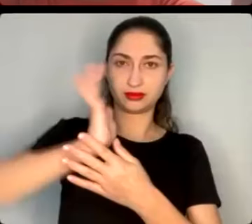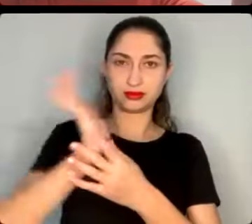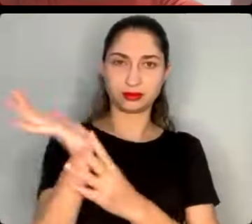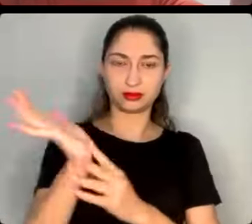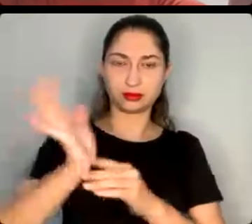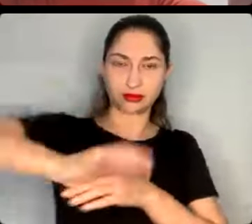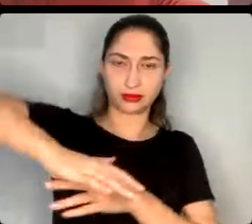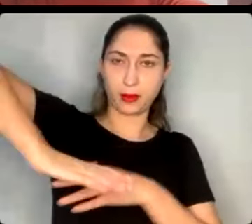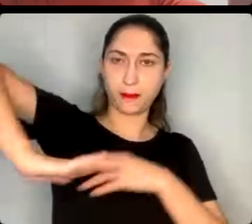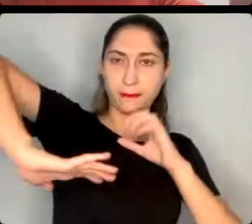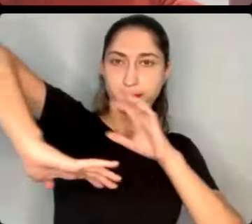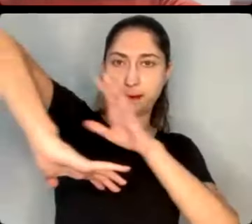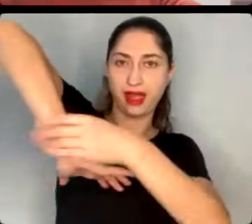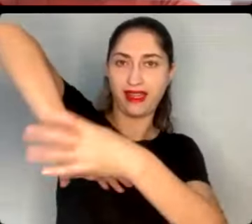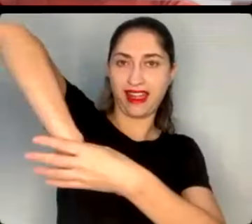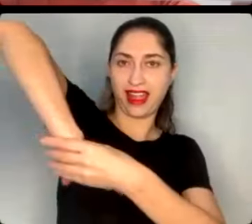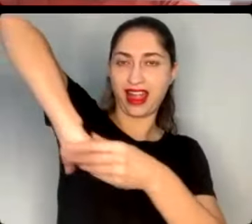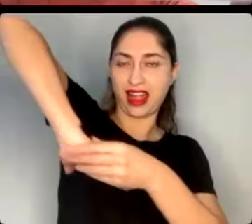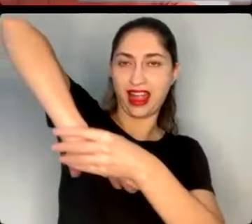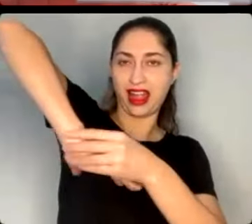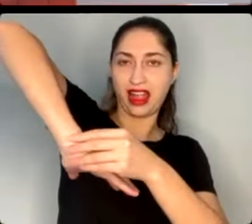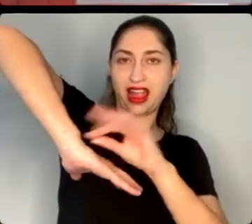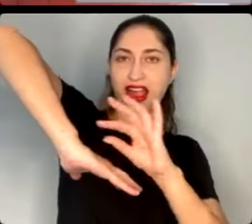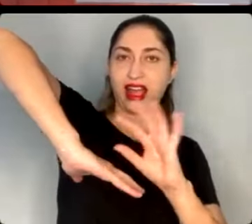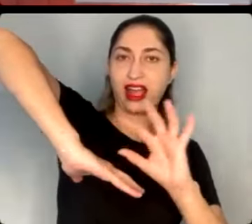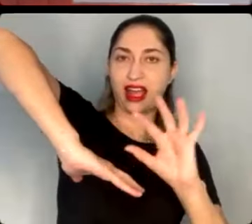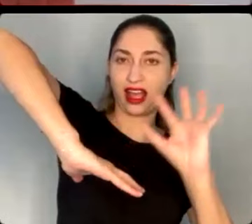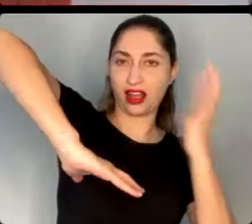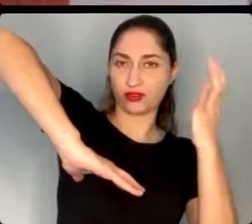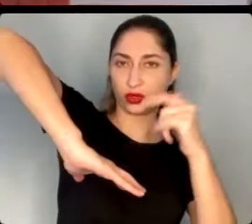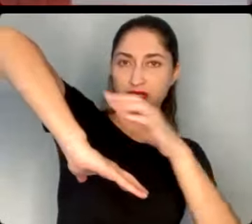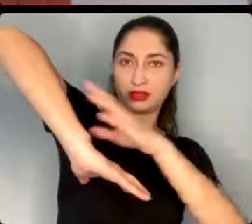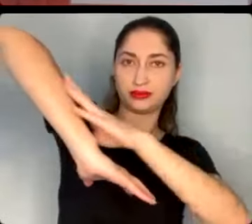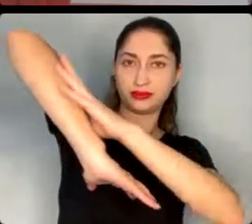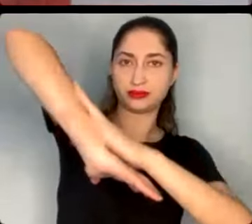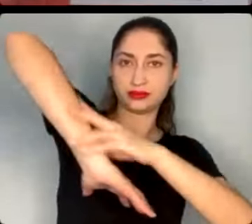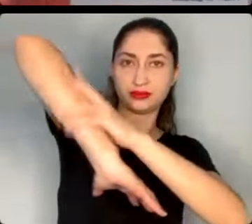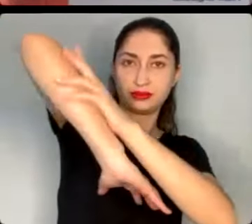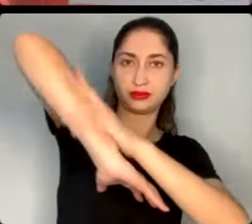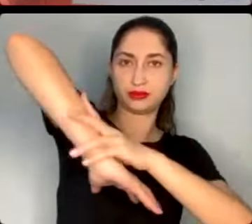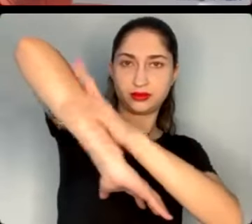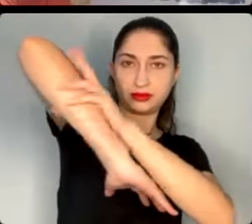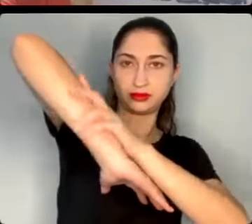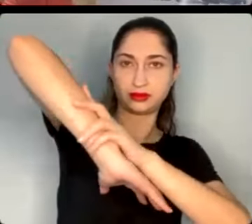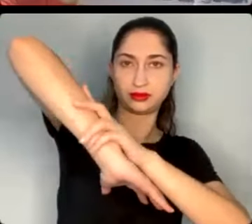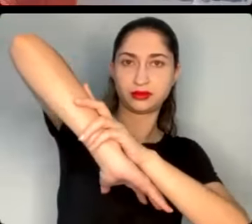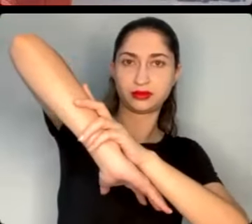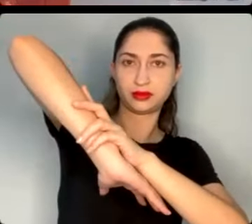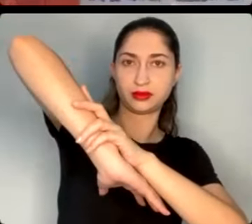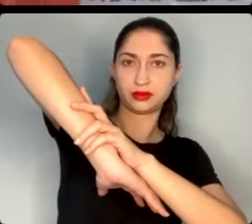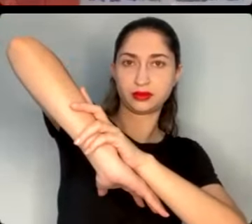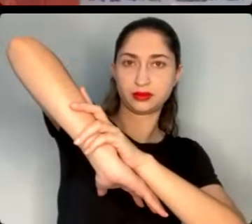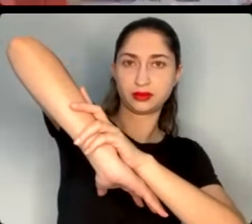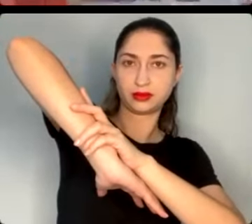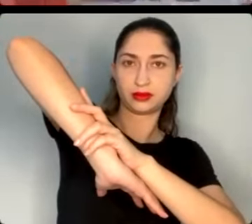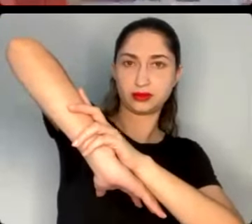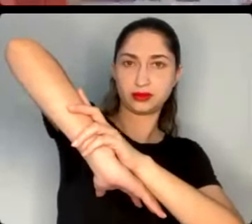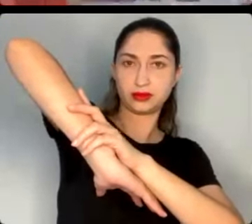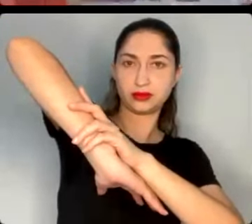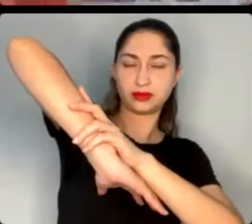estruturação. O caule como se fosse essa região onde eu toco aqui. E os